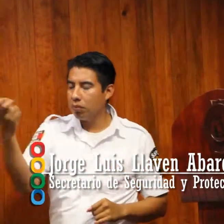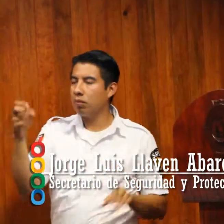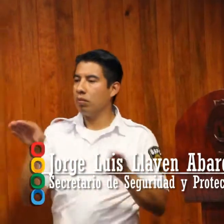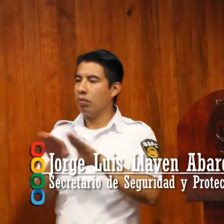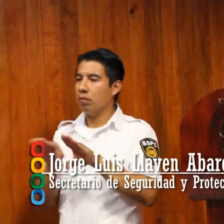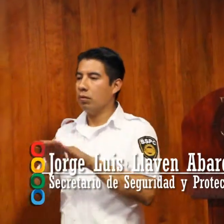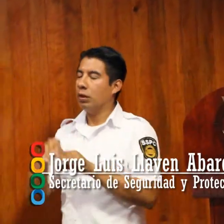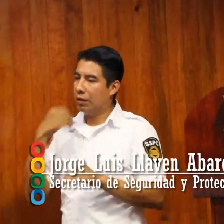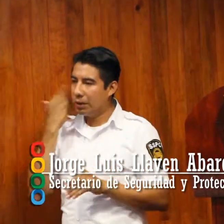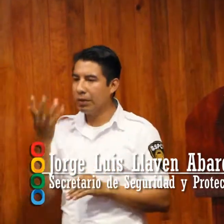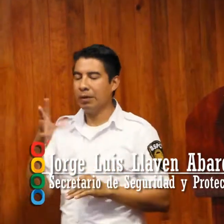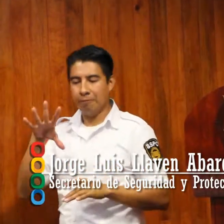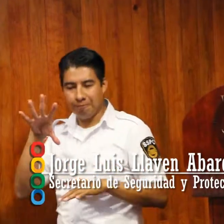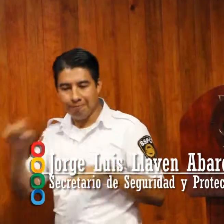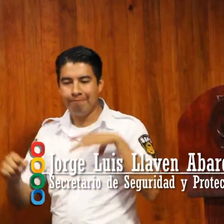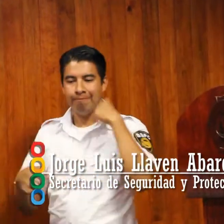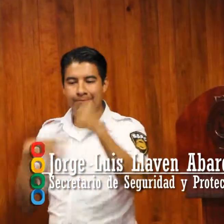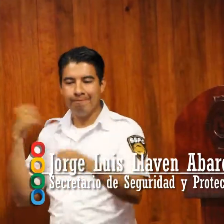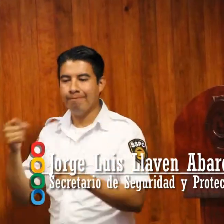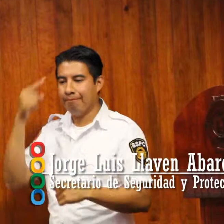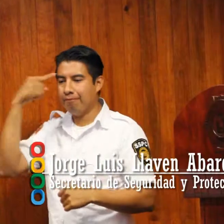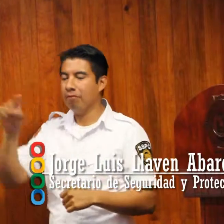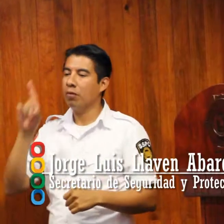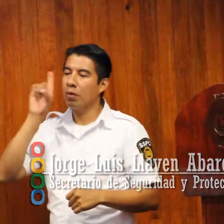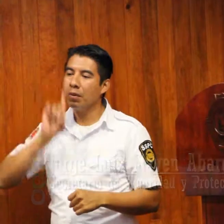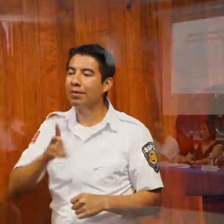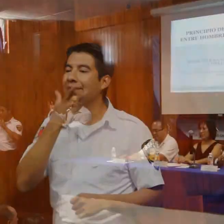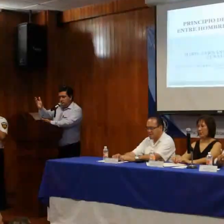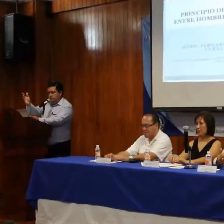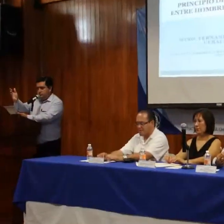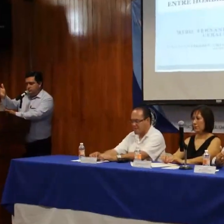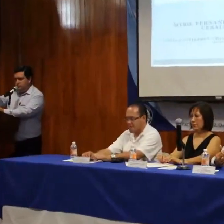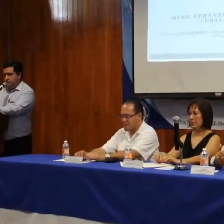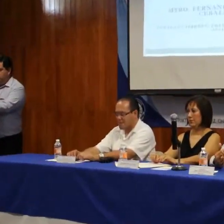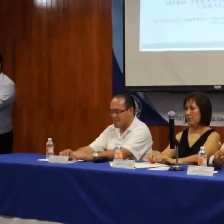seguiremos pugnando por la igualdad entre las mujeres y los hombres.